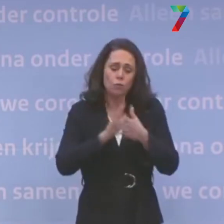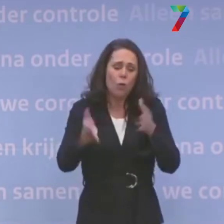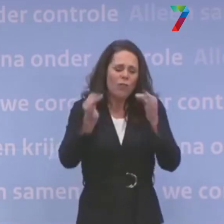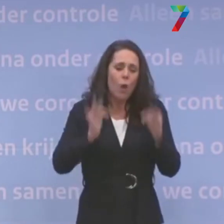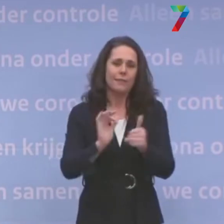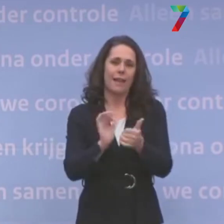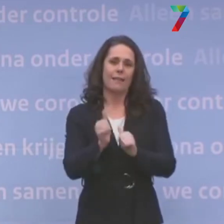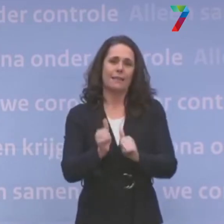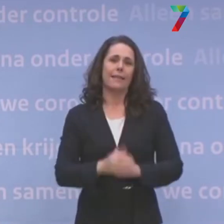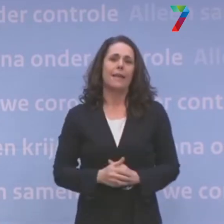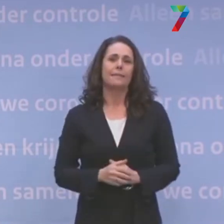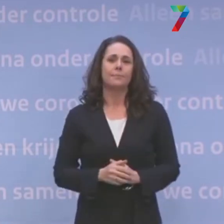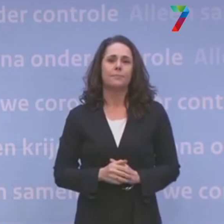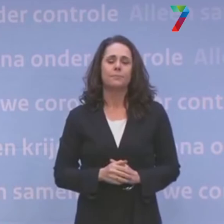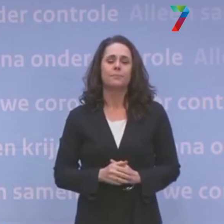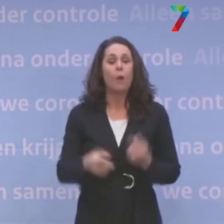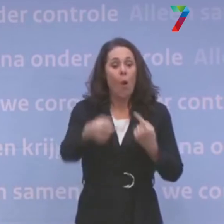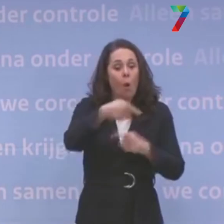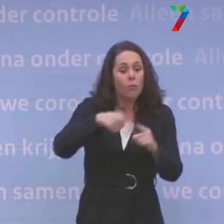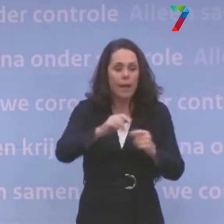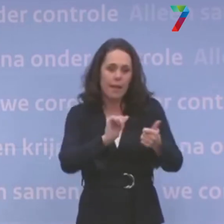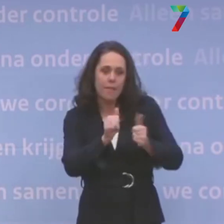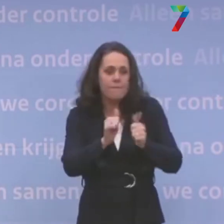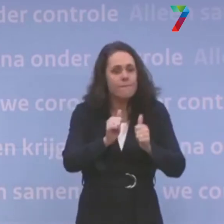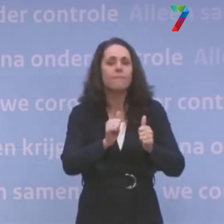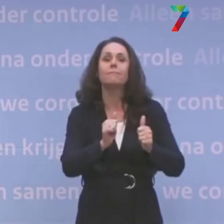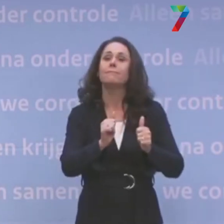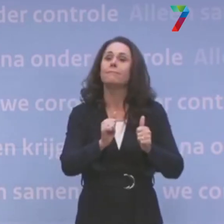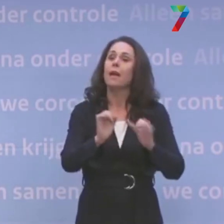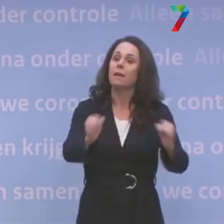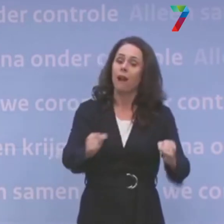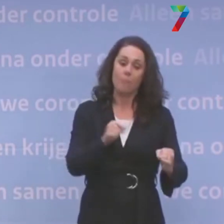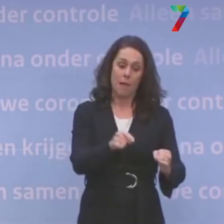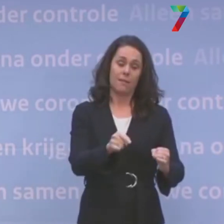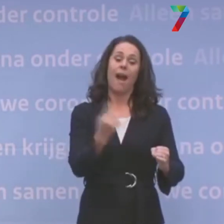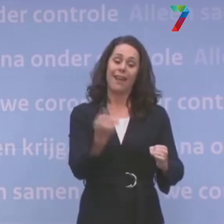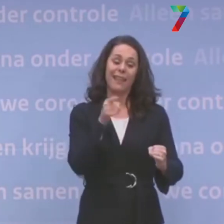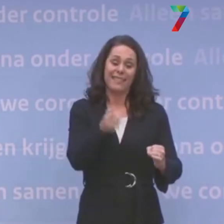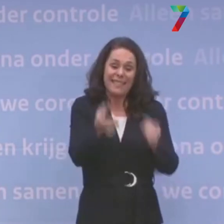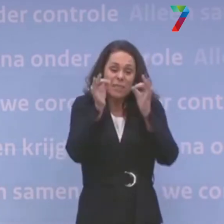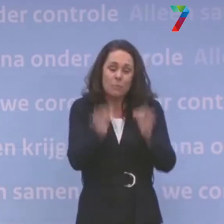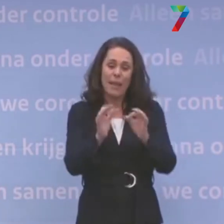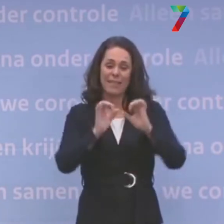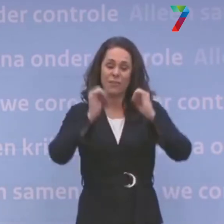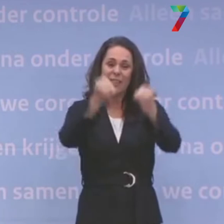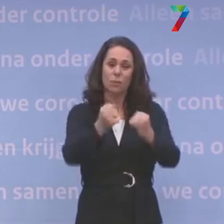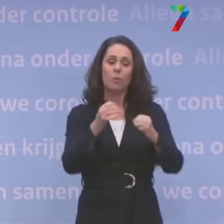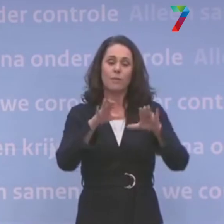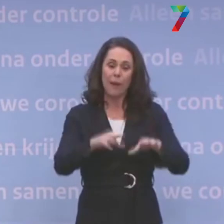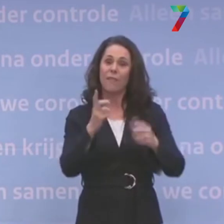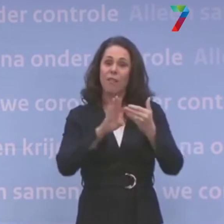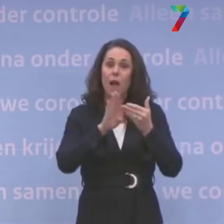wedstrijden. Onderlinge potjes kunnen als die specifieke sport het mogelijk maakt om die anderhalve meter te